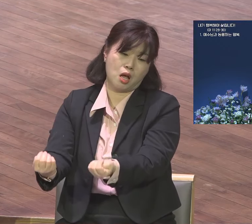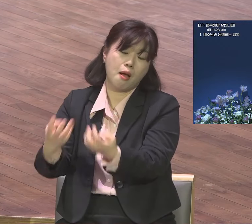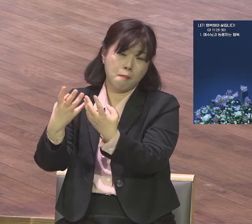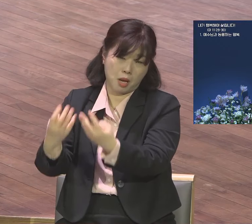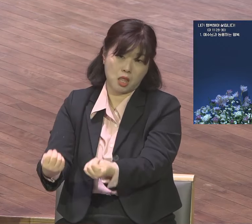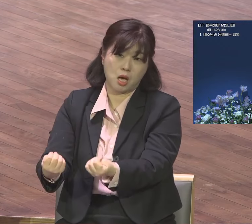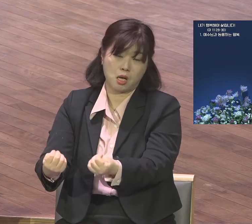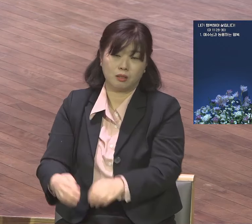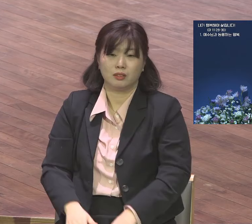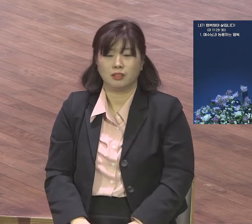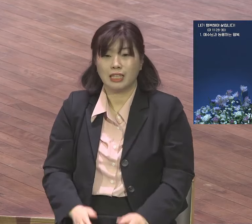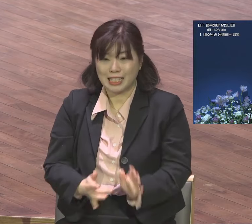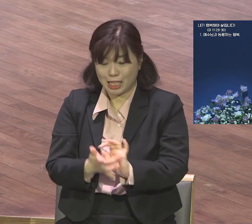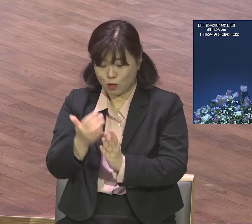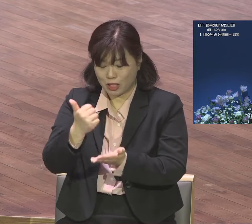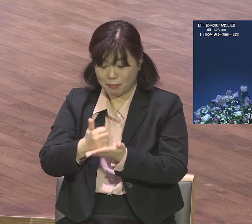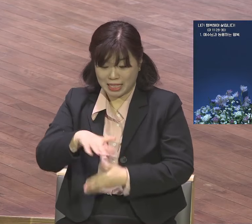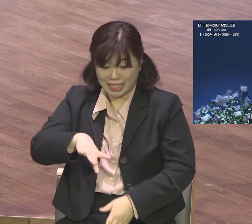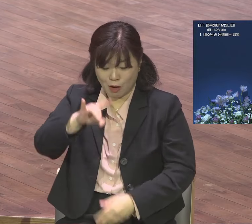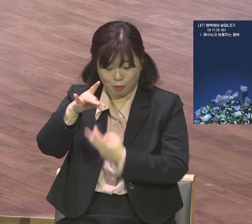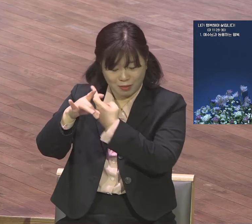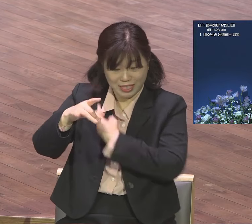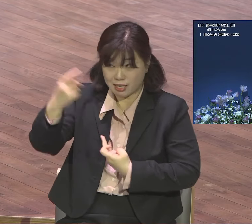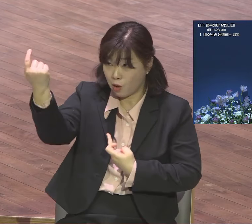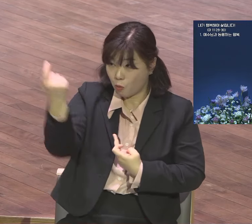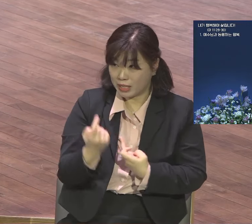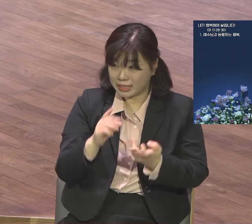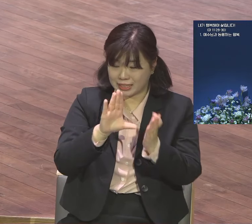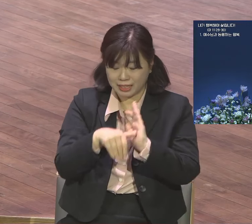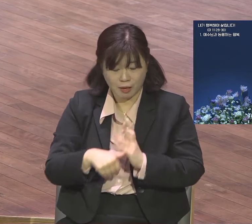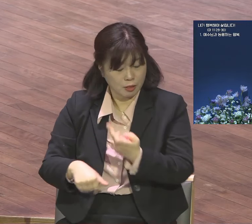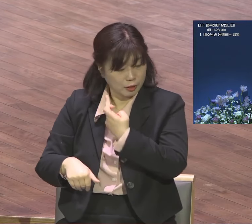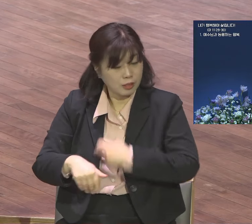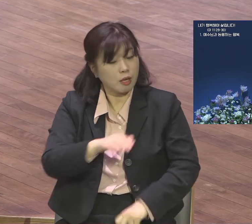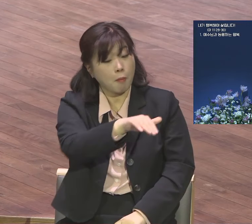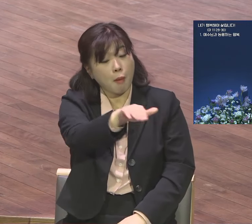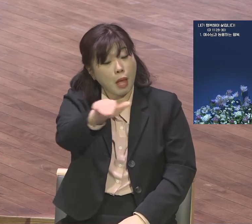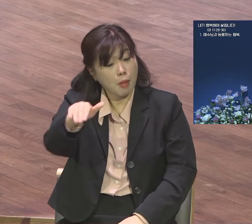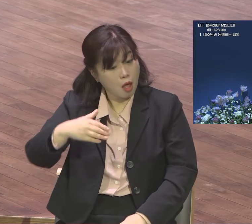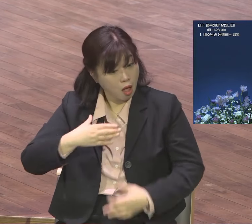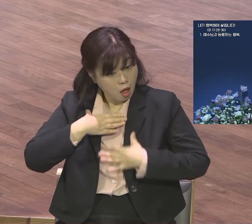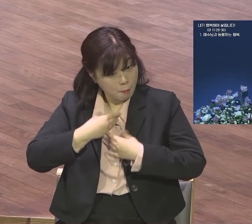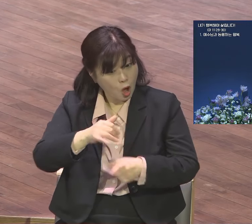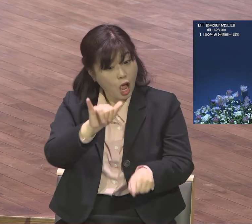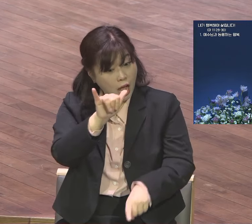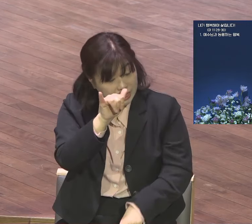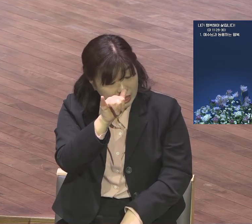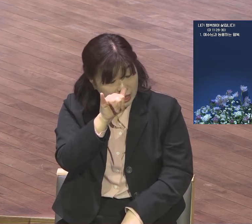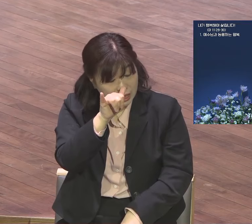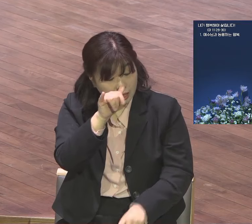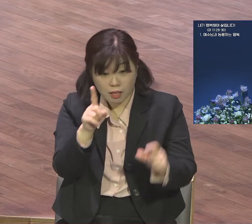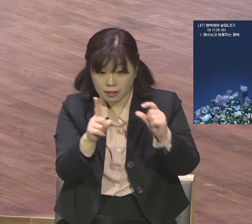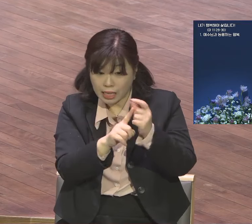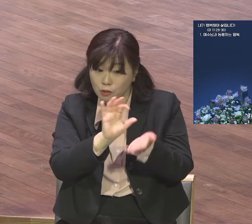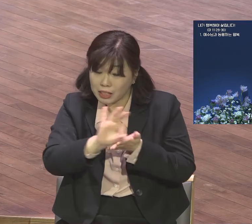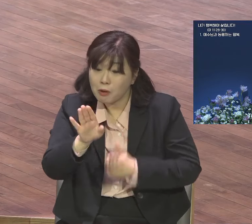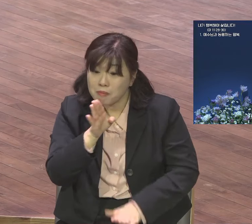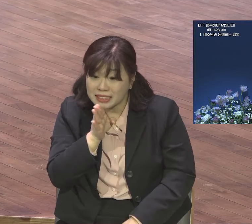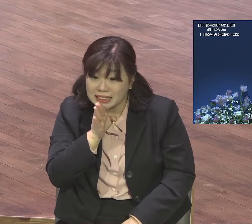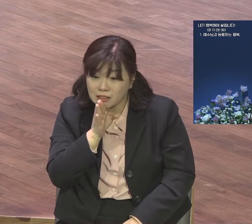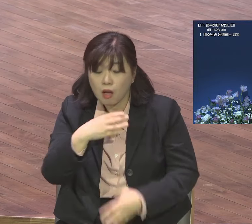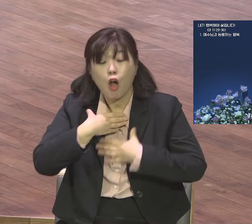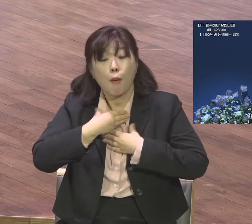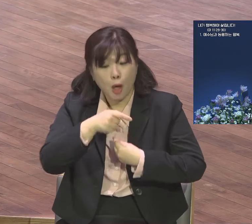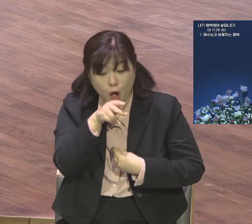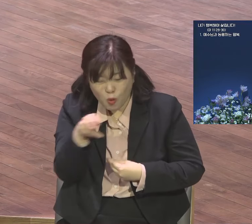제일 첫 번째로 하신 말씀이 무엇입니까? 평안하냐, 에이레네, 평안을 말씀하셨습니다.